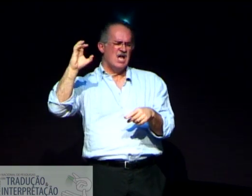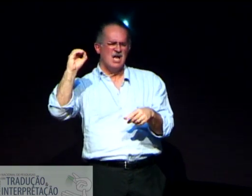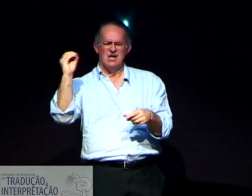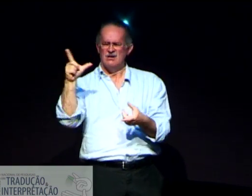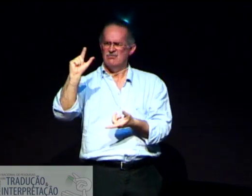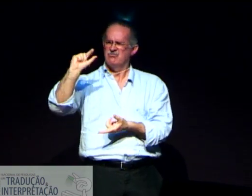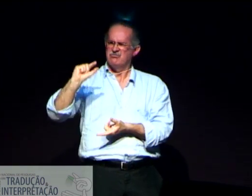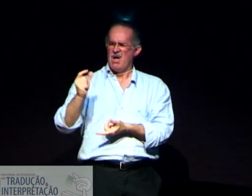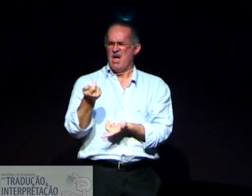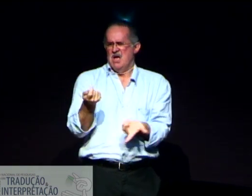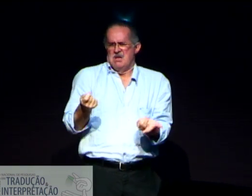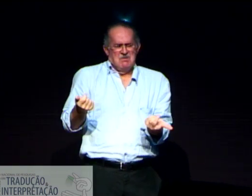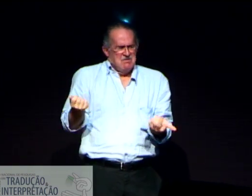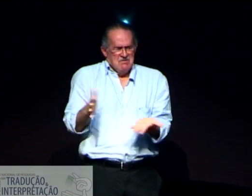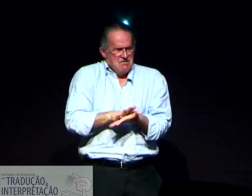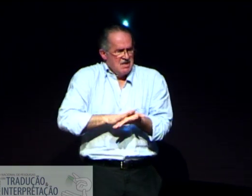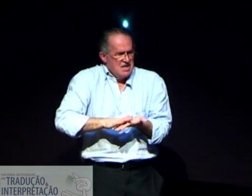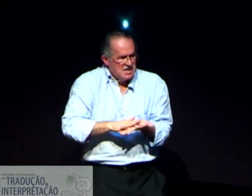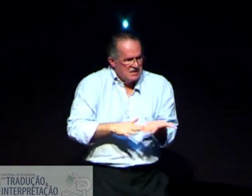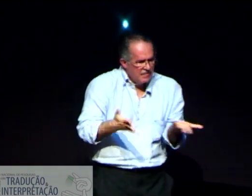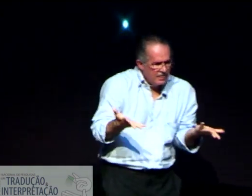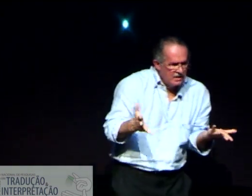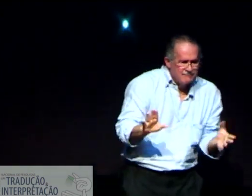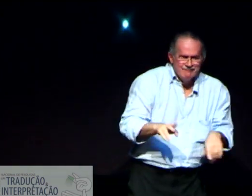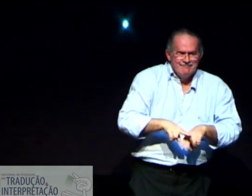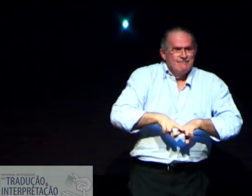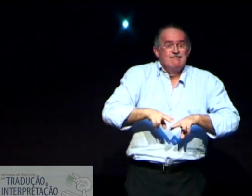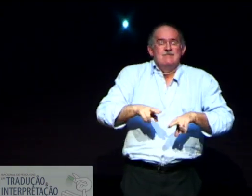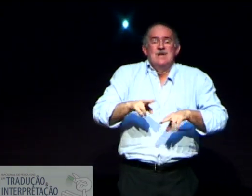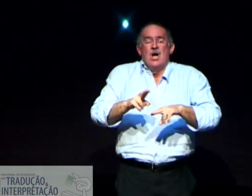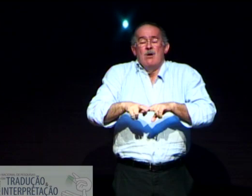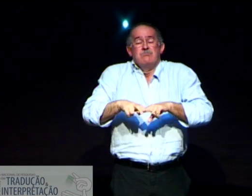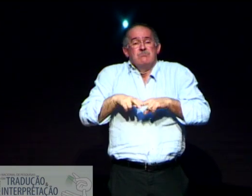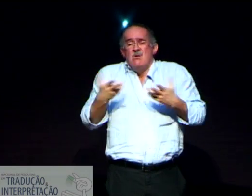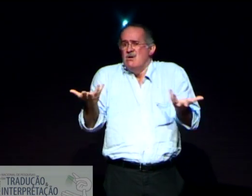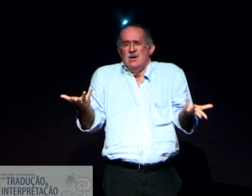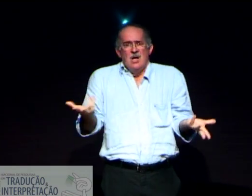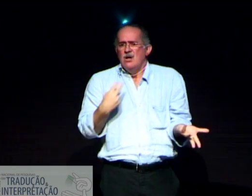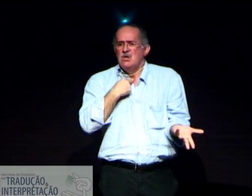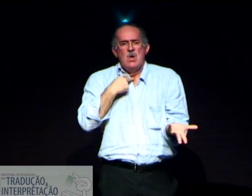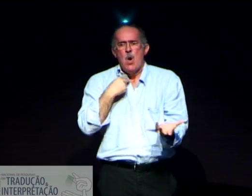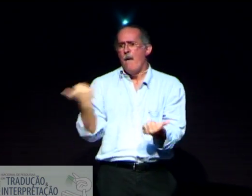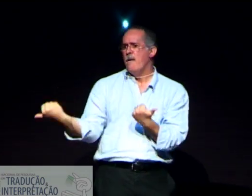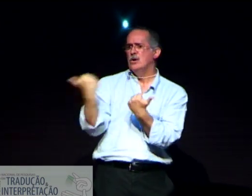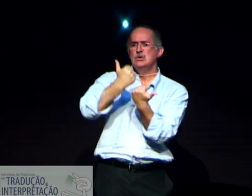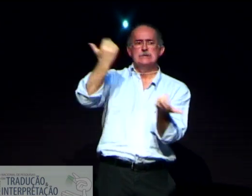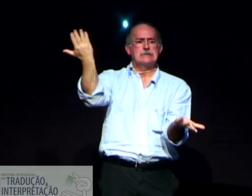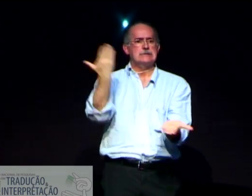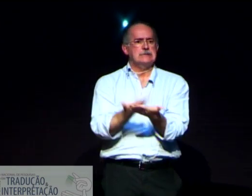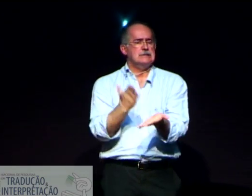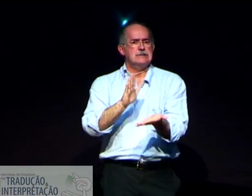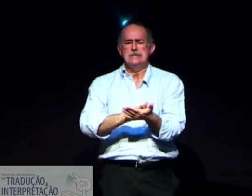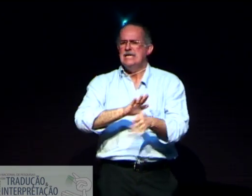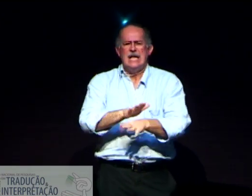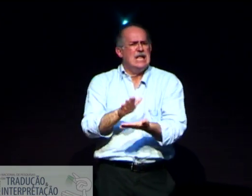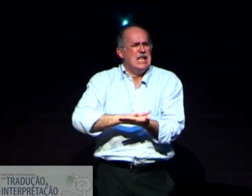sinais lexicais. Além disso, apresentam um vocabulário muito restrito.